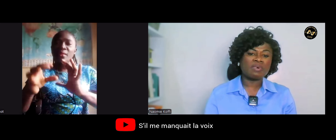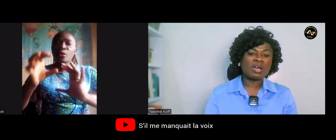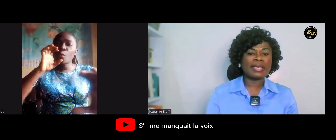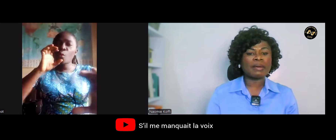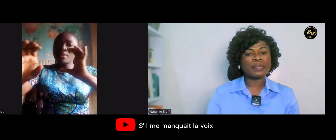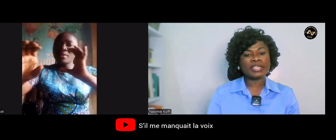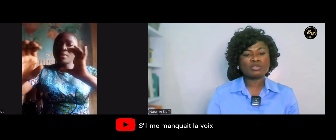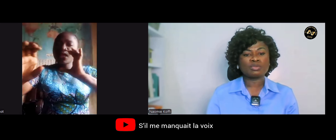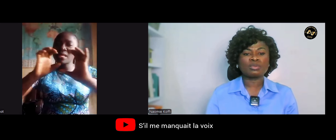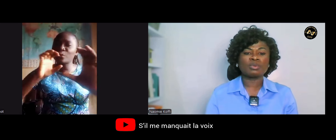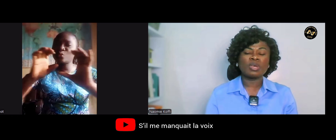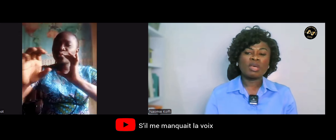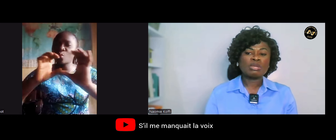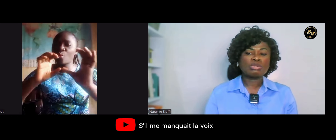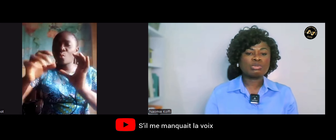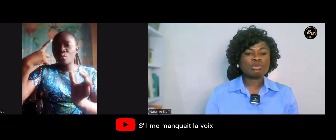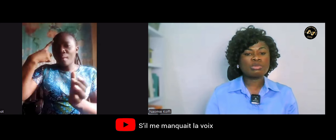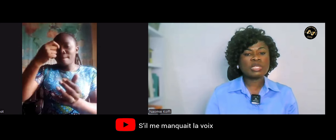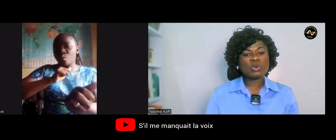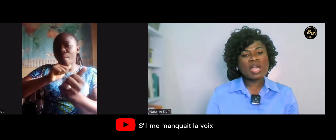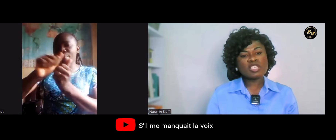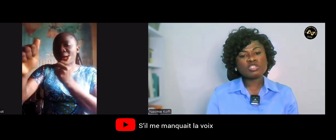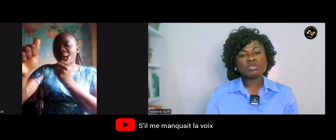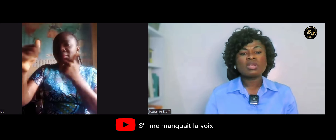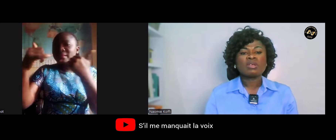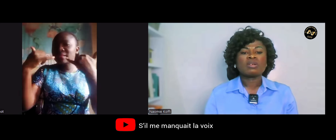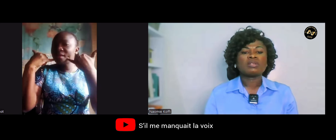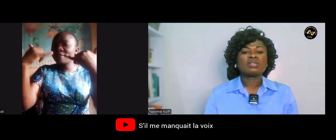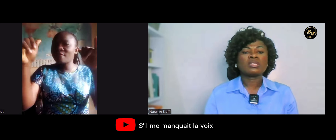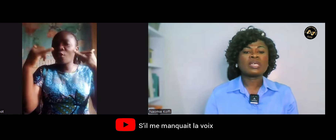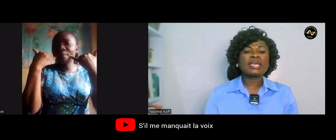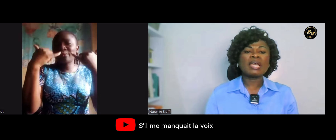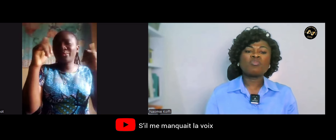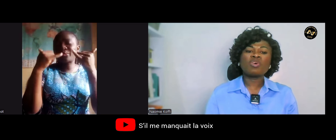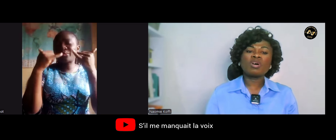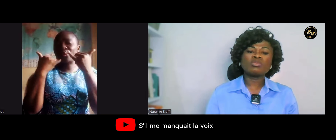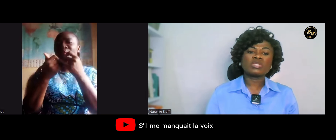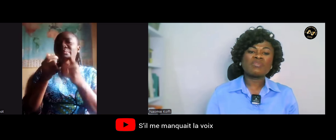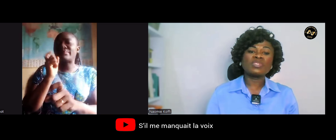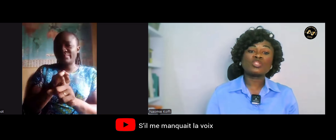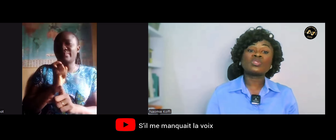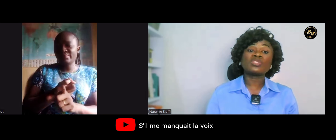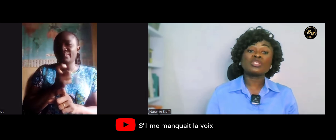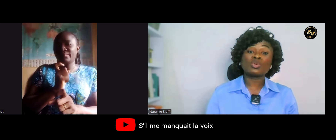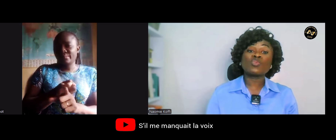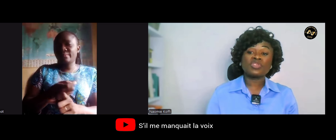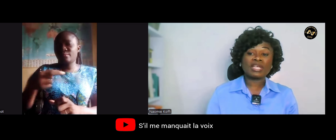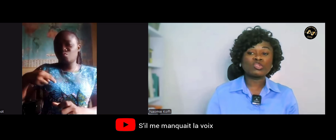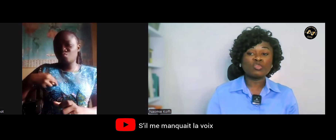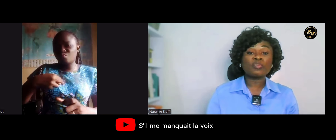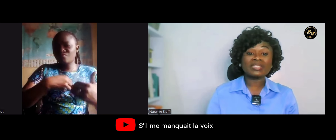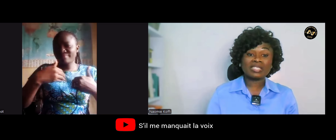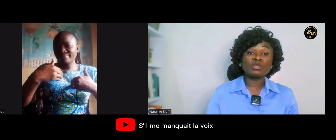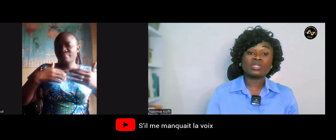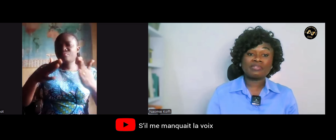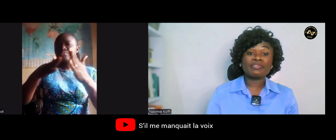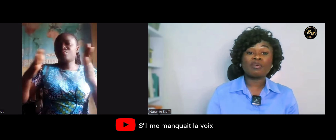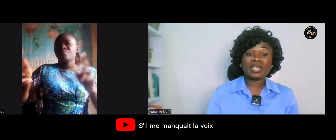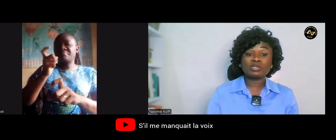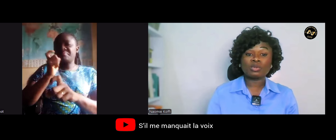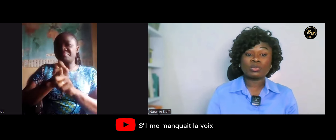une fois et après se découragent. Et également, nous avons des soucis de communication pour passer